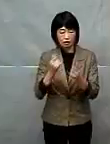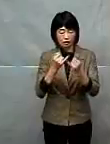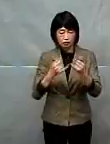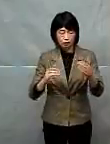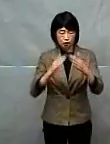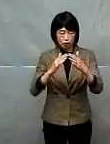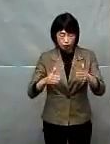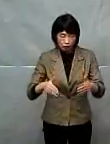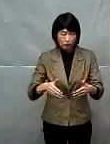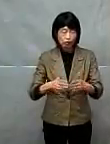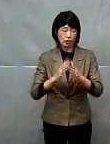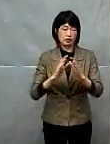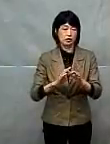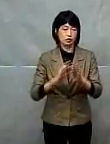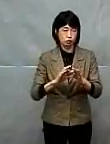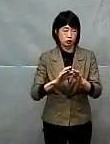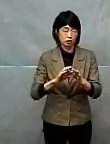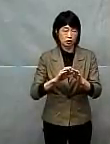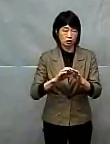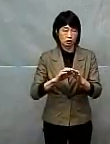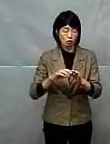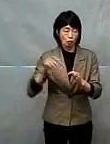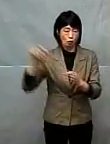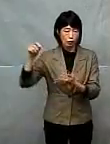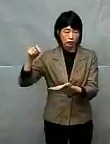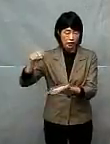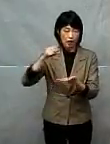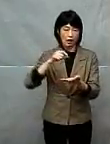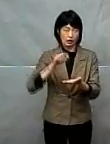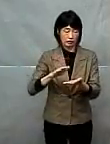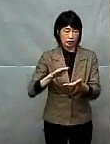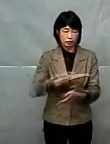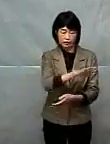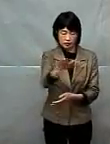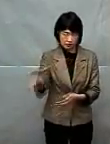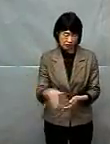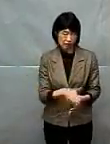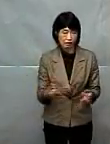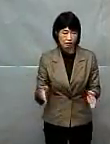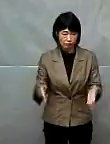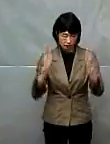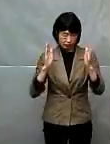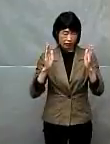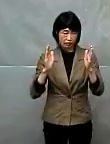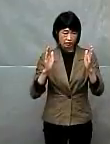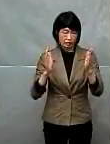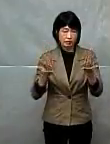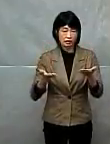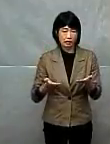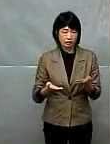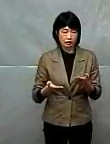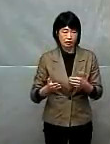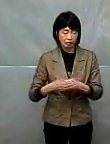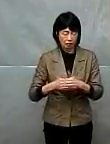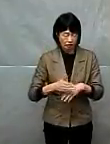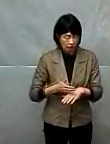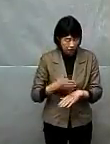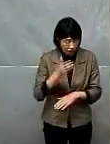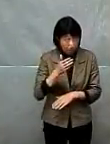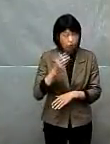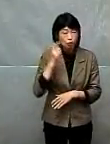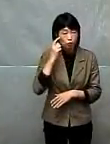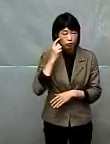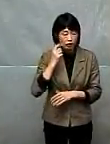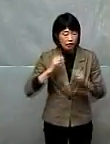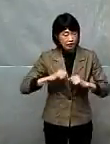結成についての提案がなされ、皆さんからご賛同をいただき大変ありがたいことだと元気づ